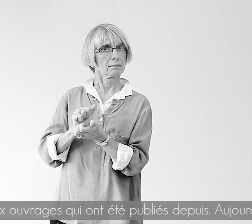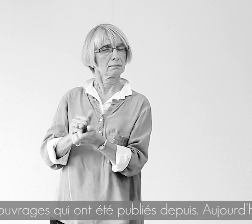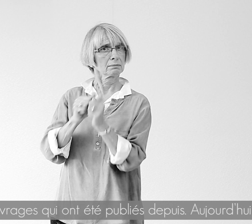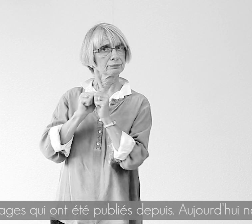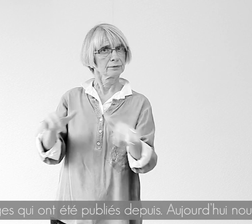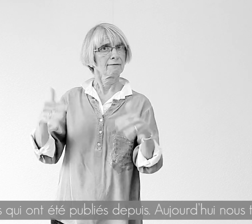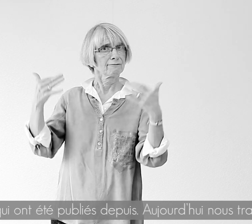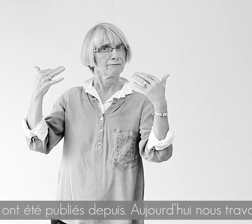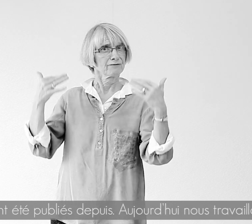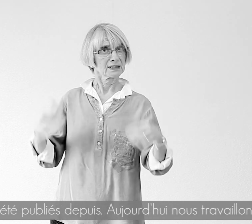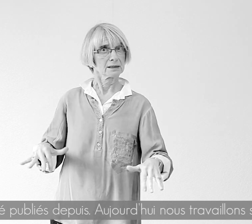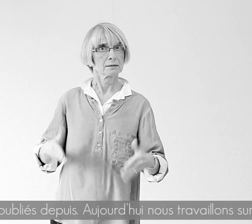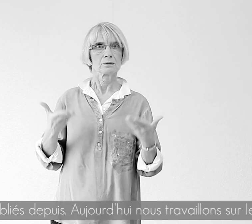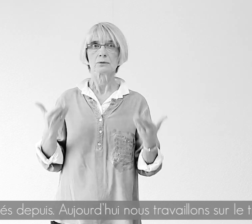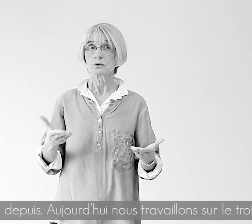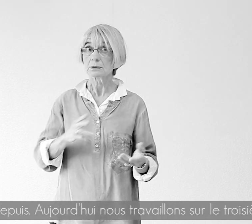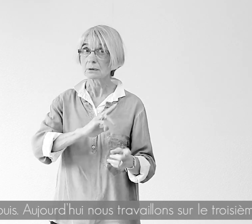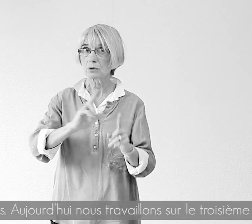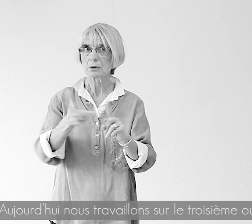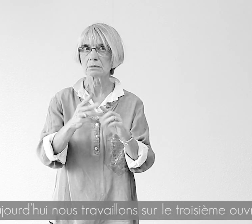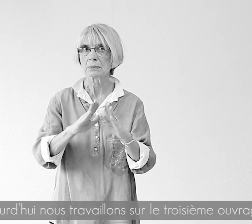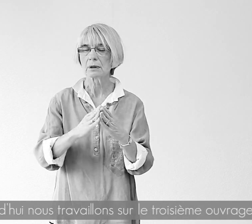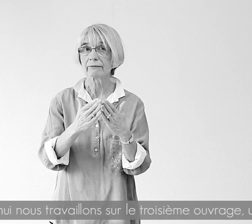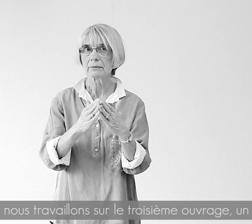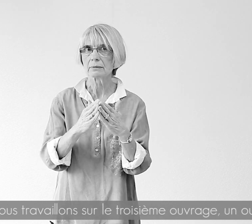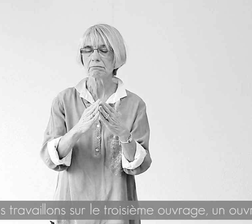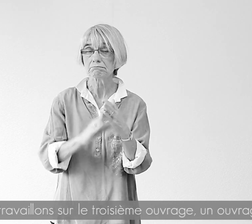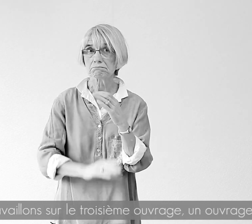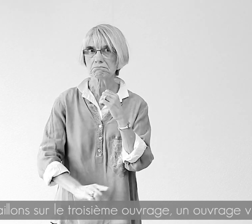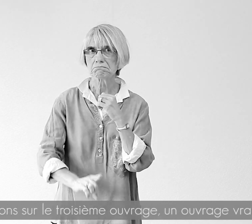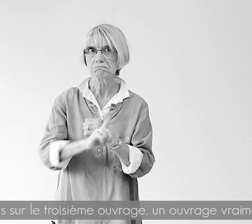depuis. Aujourd'hui, nous travaillons sur le troisième ouvrage, un ouvrage vraiment original.